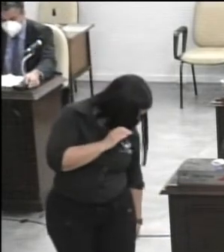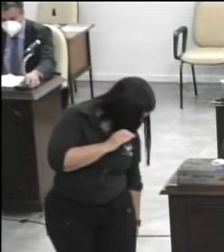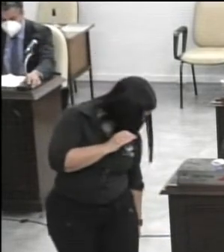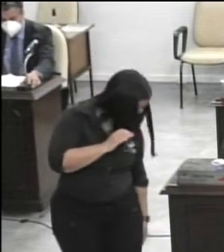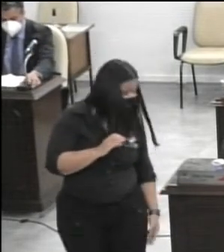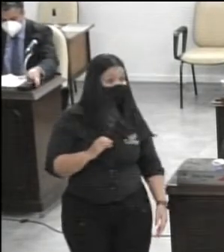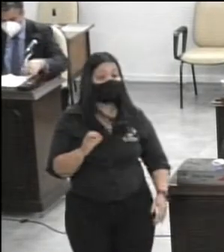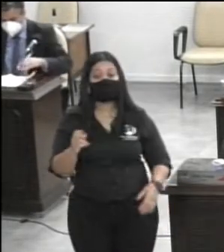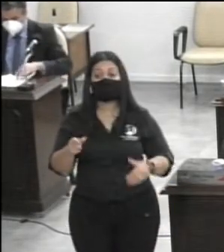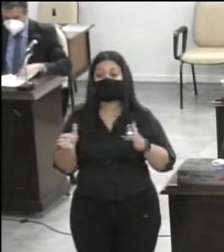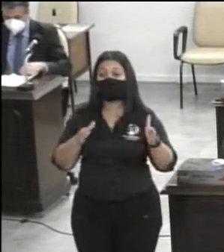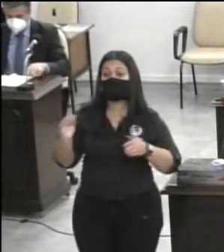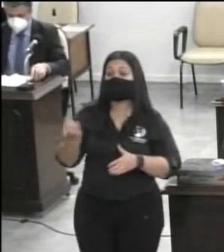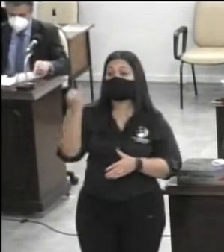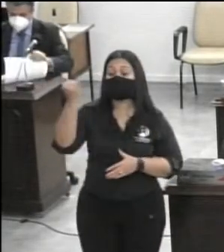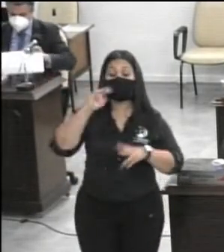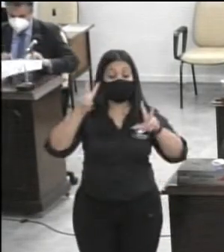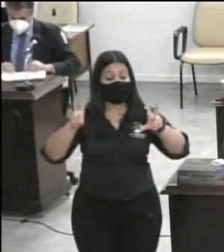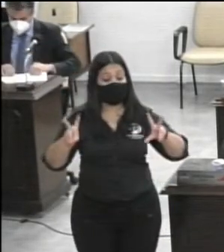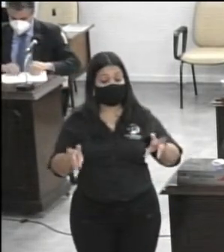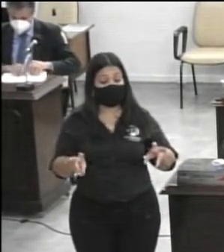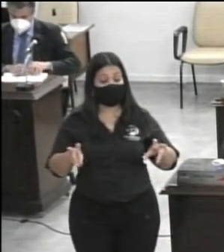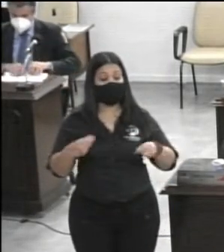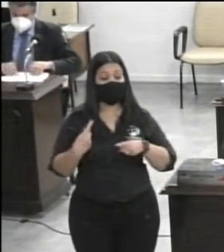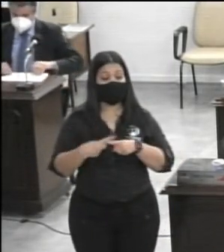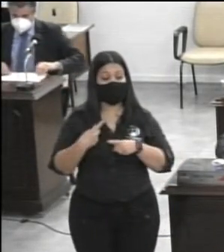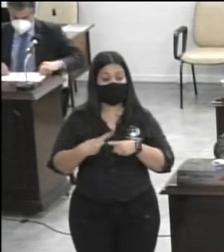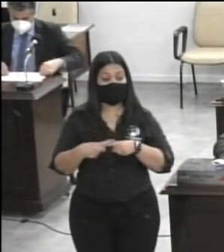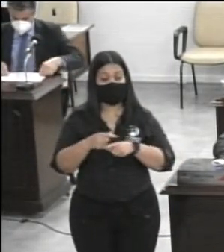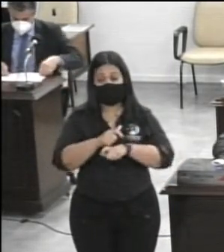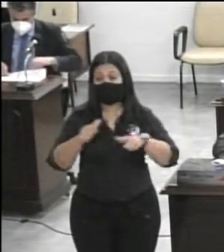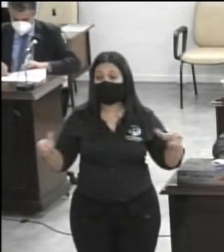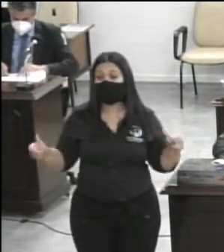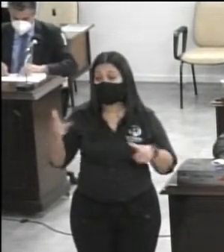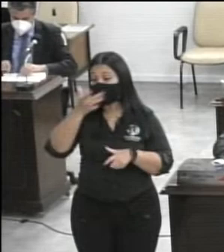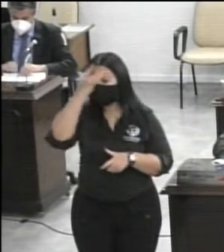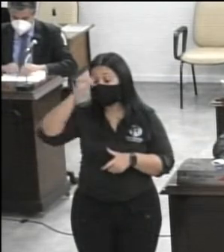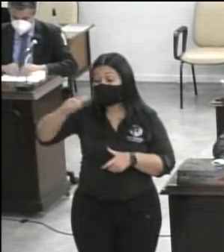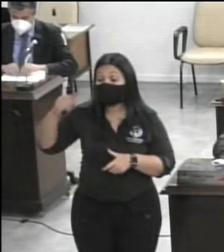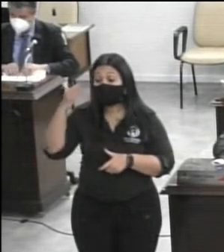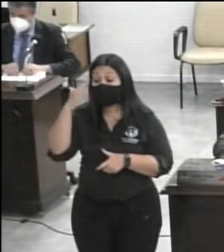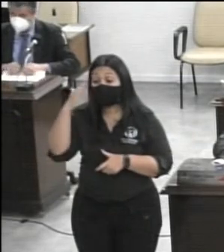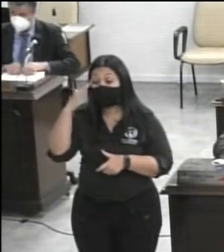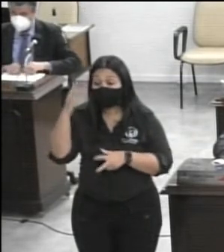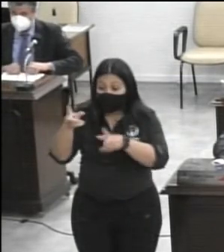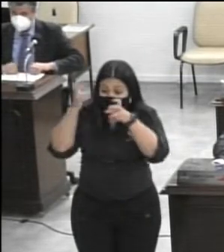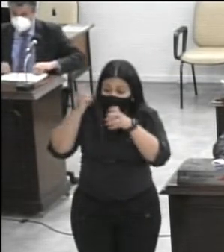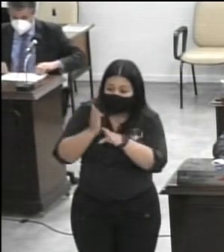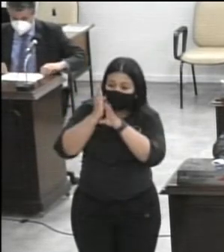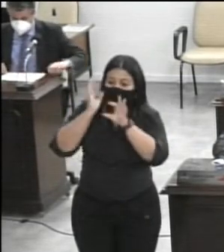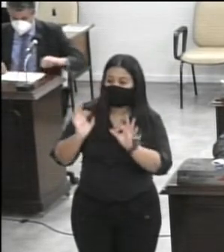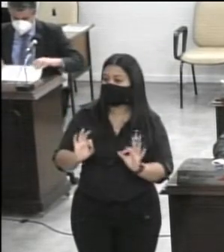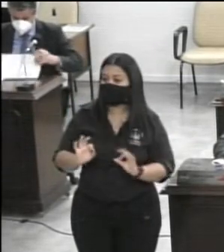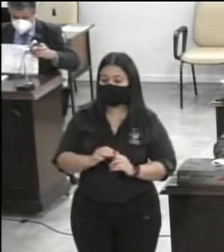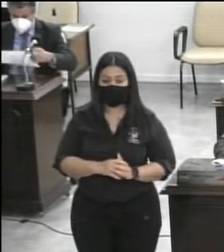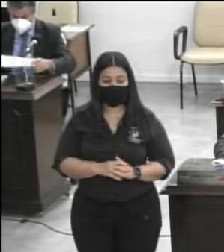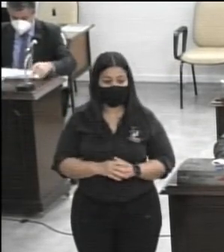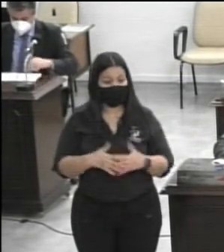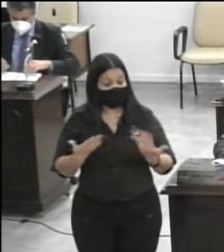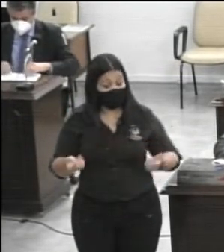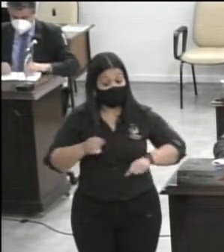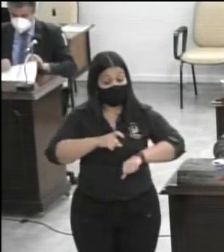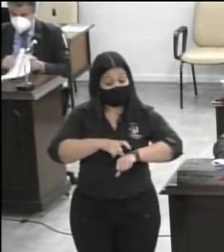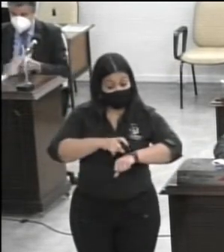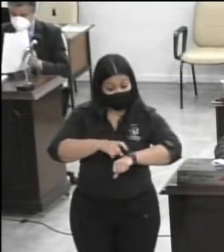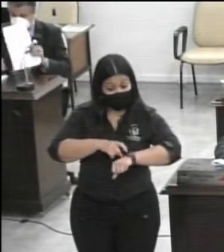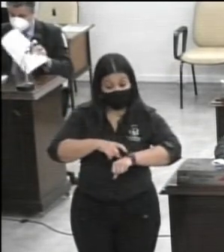importante, porque a maioria das pessoas não consegue identificar isso, né? Esse é o momento de quem está